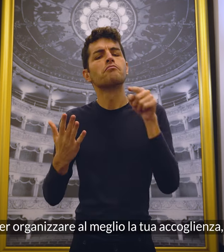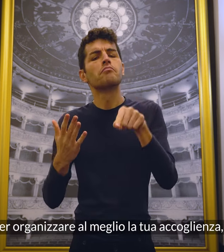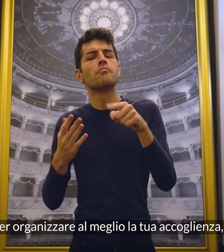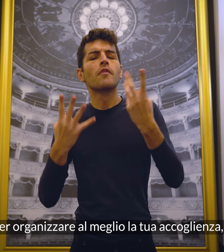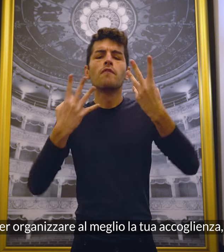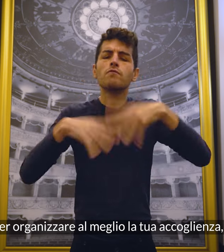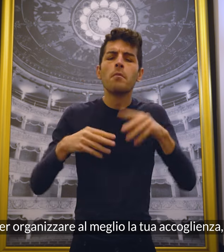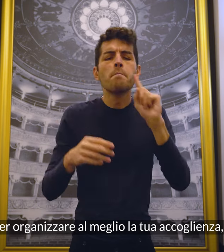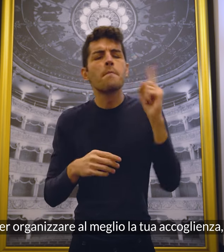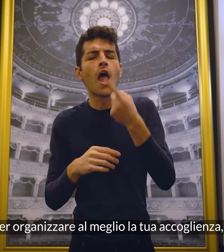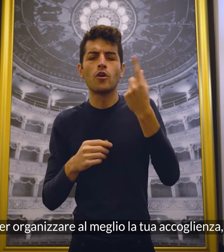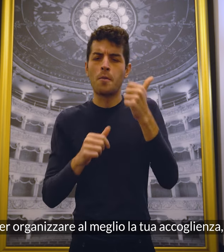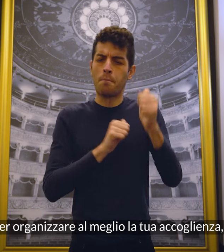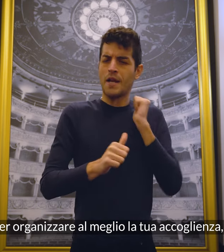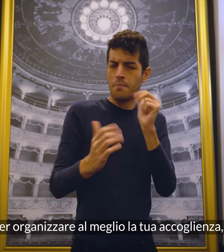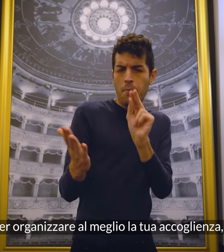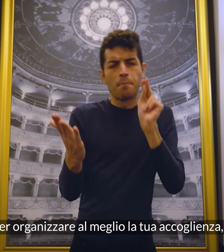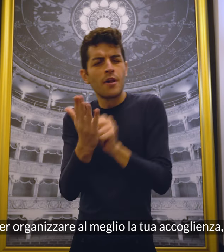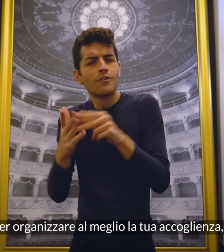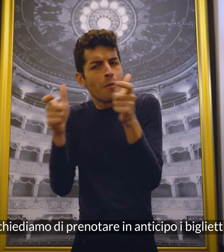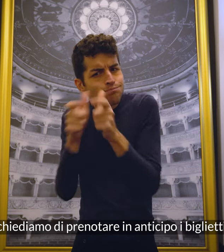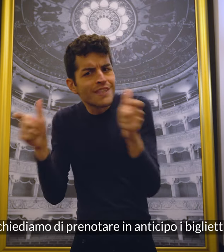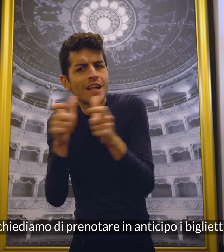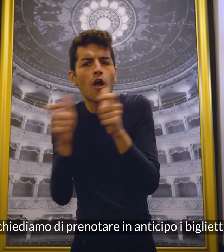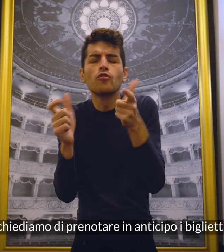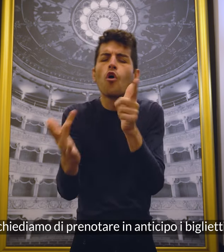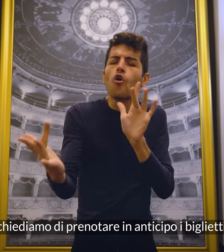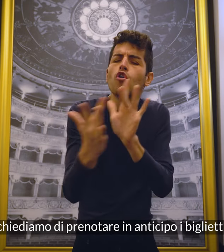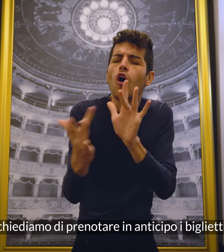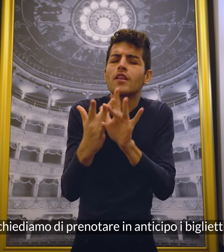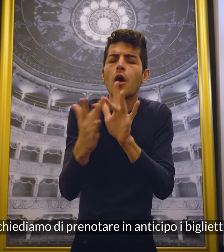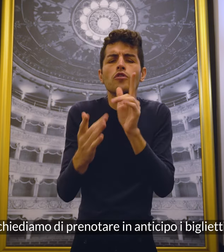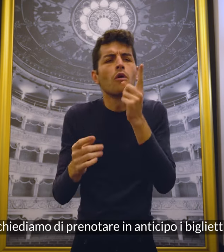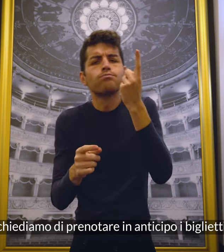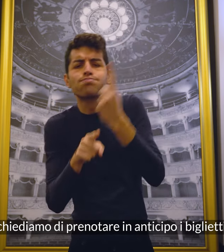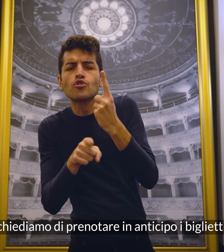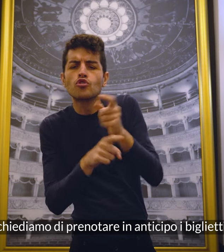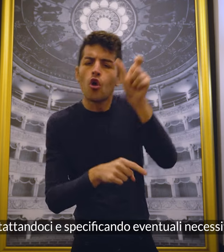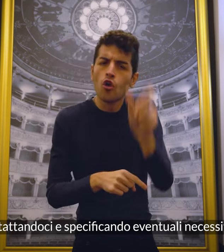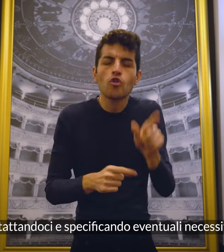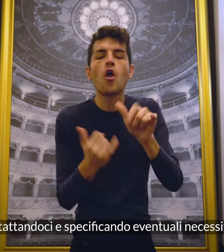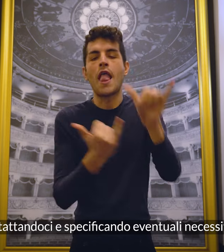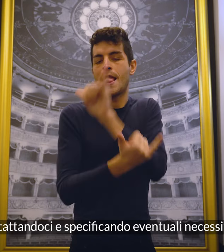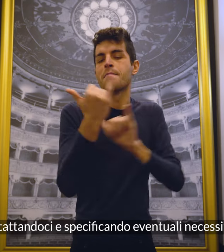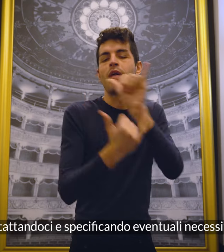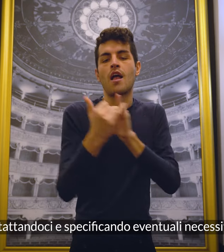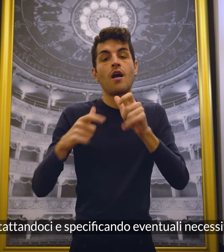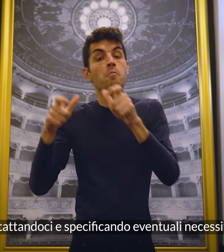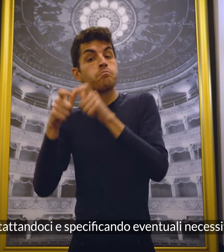per organizzare al meglio la tua accoglienza ti chiediamo di prenotare in anticipo i biglietti contattandoci e specificando